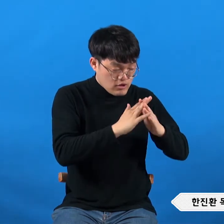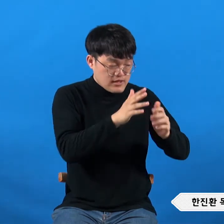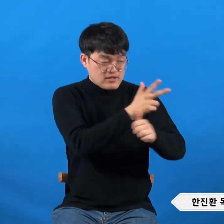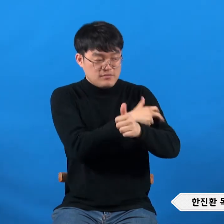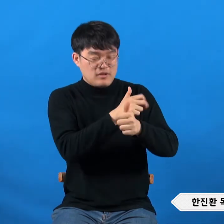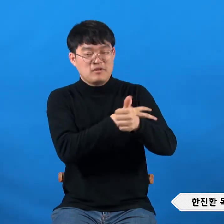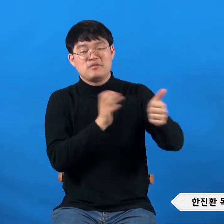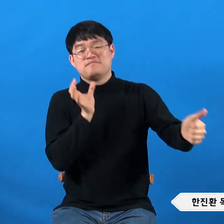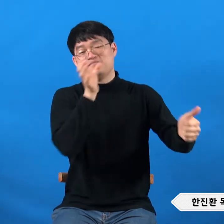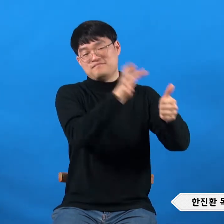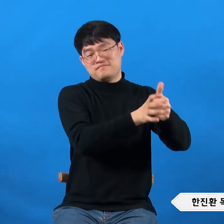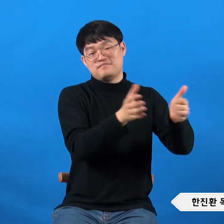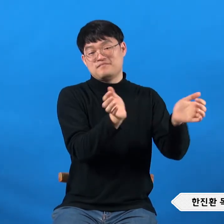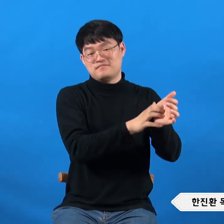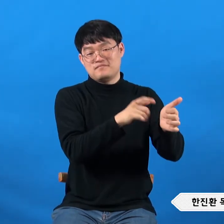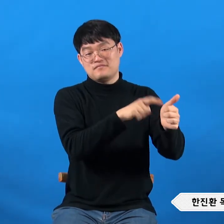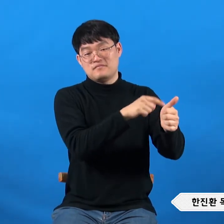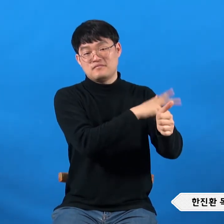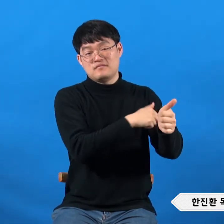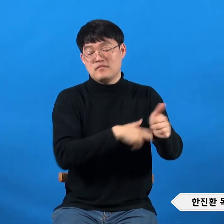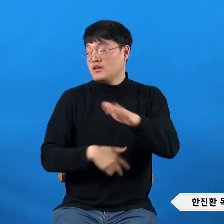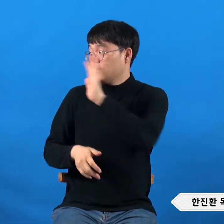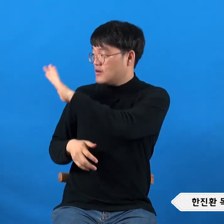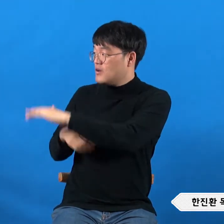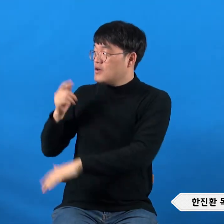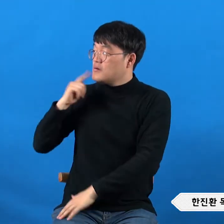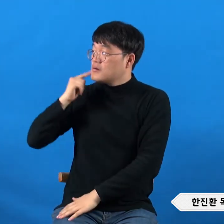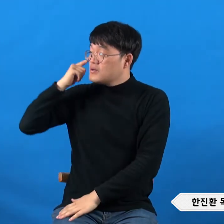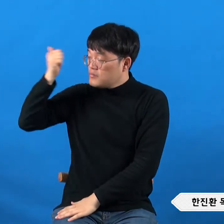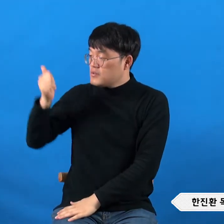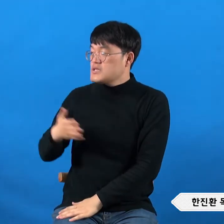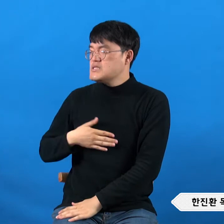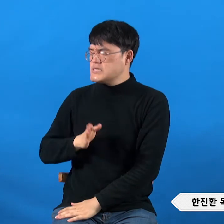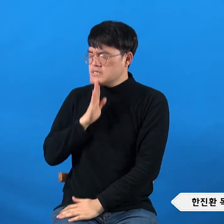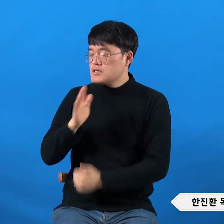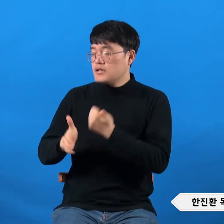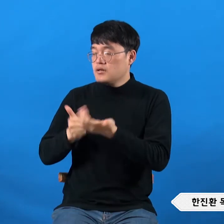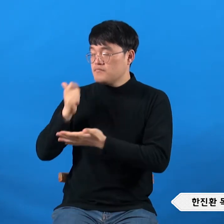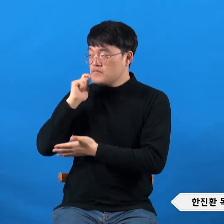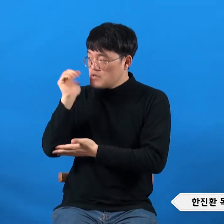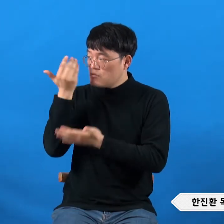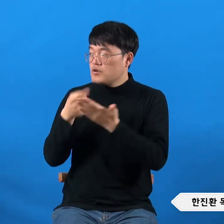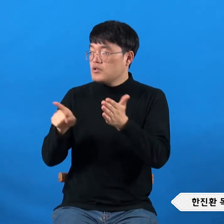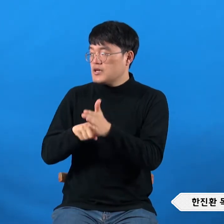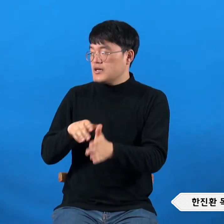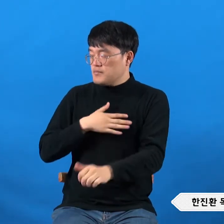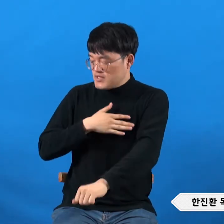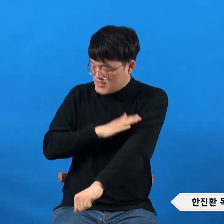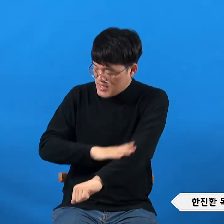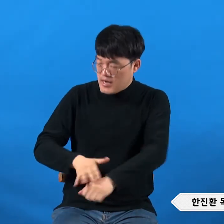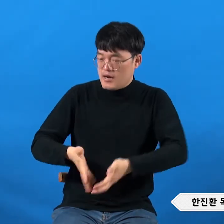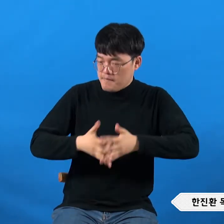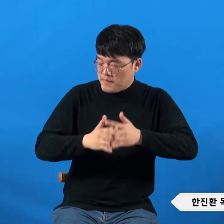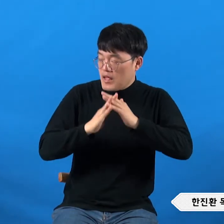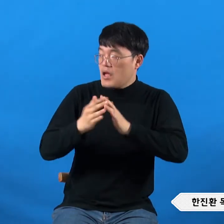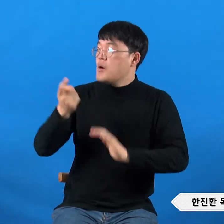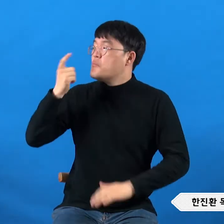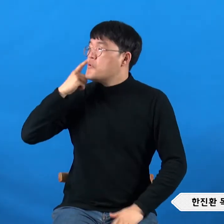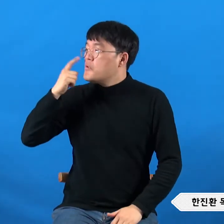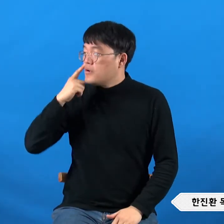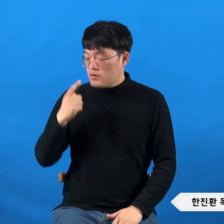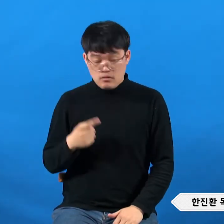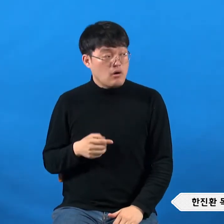그 집사님에게 맡겼답니다. 그 집사님이 목사님 제가 정말 하나님의 영광을 위해서 한번 잘